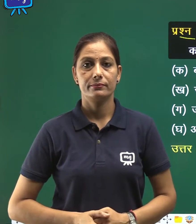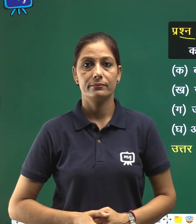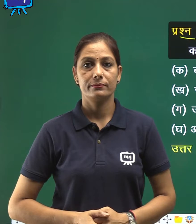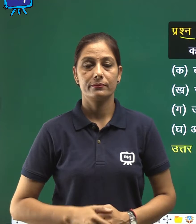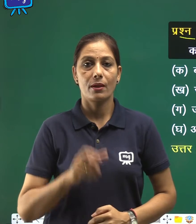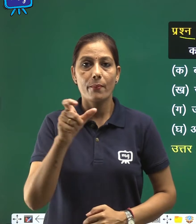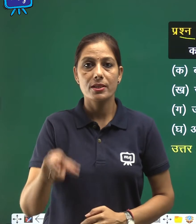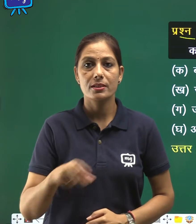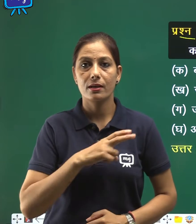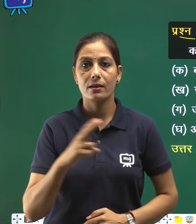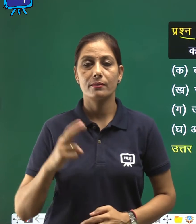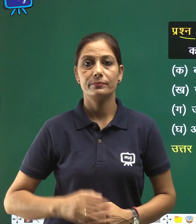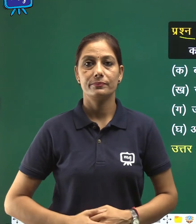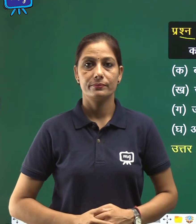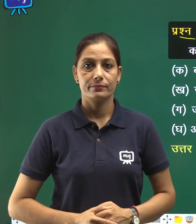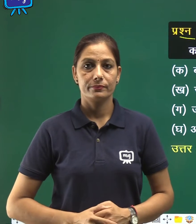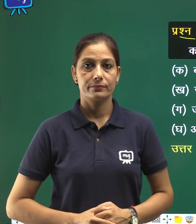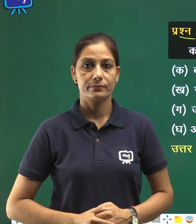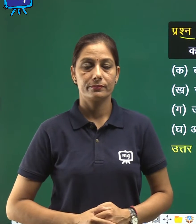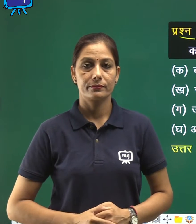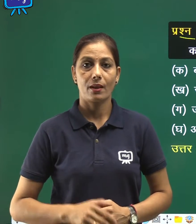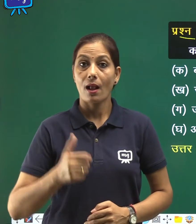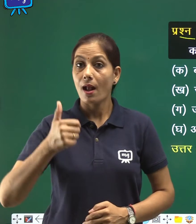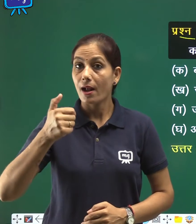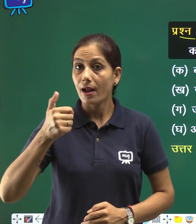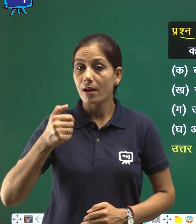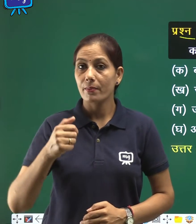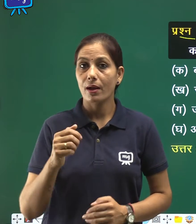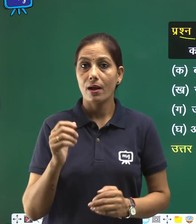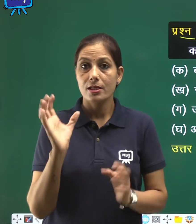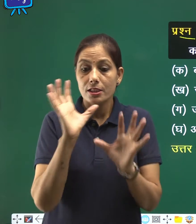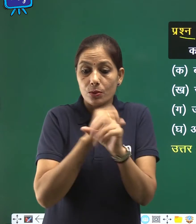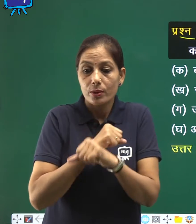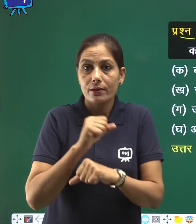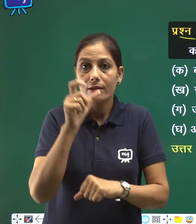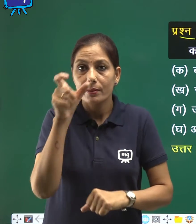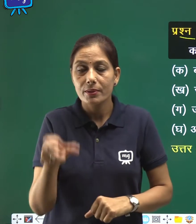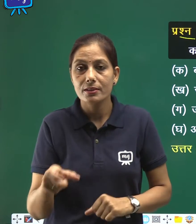राम वृक्ष बेनीपुरी को कलम का जादूगर कहा जाता है।